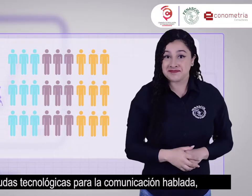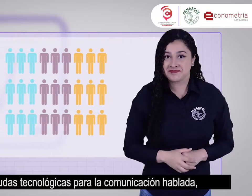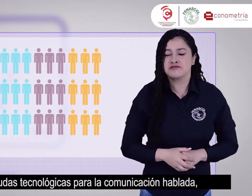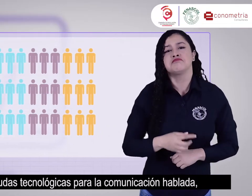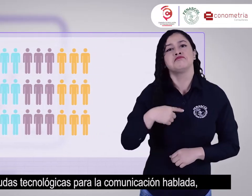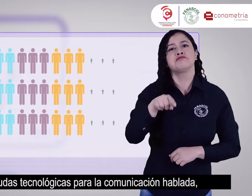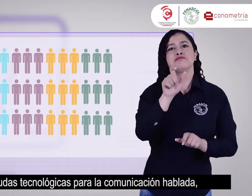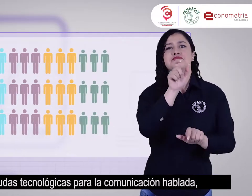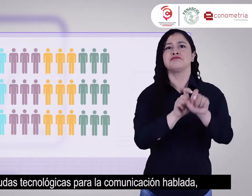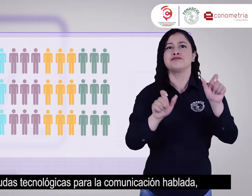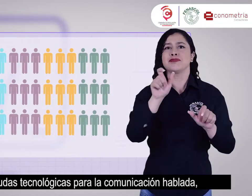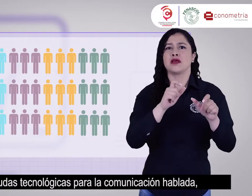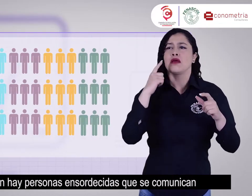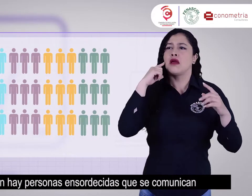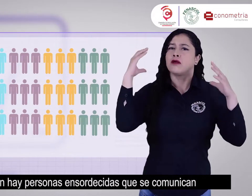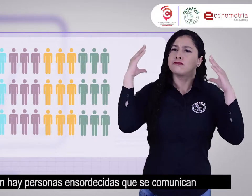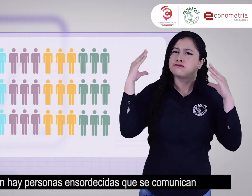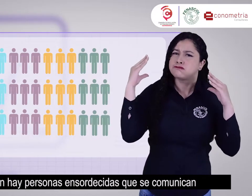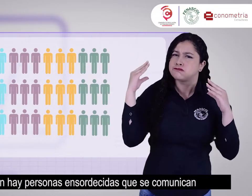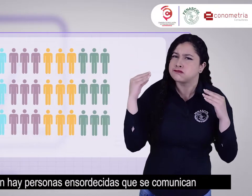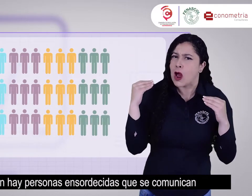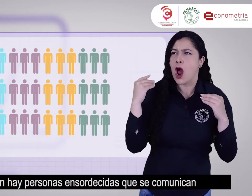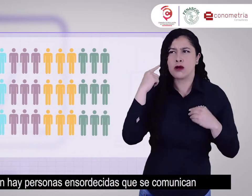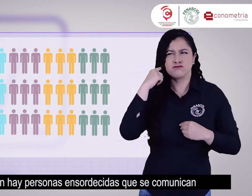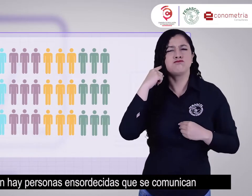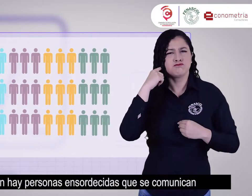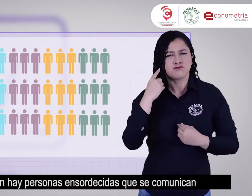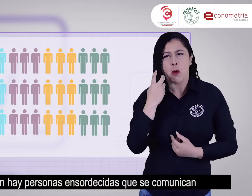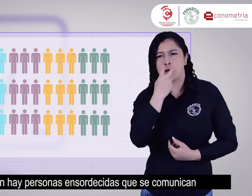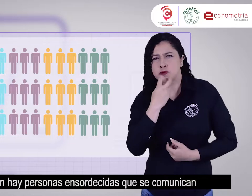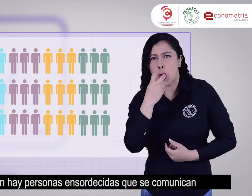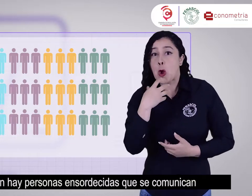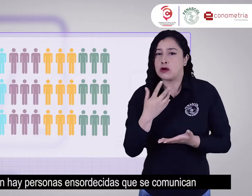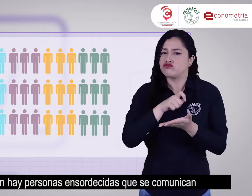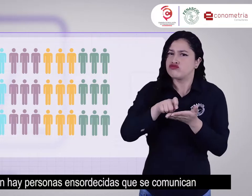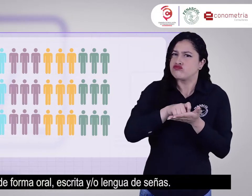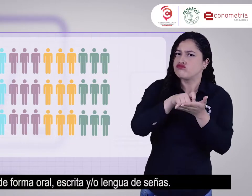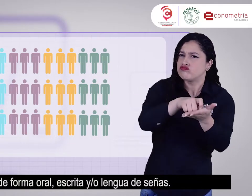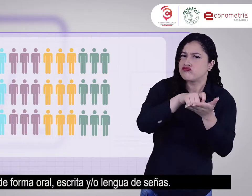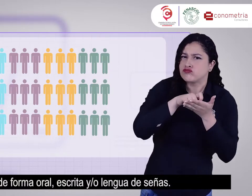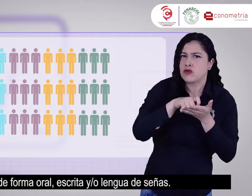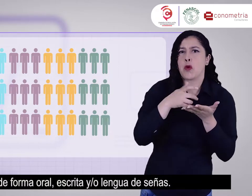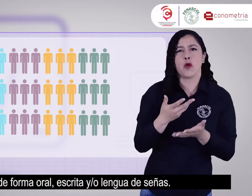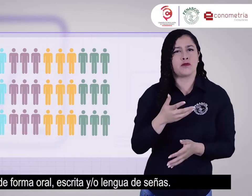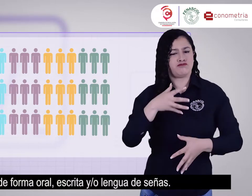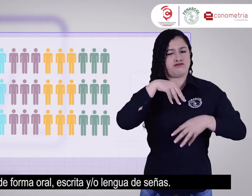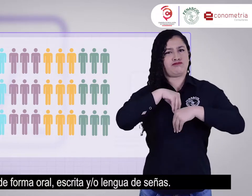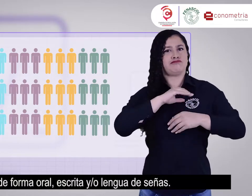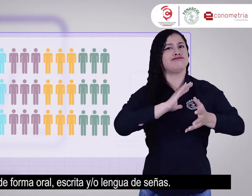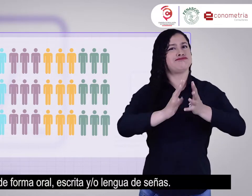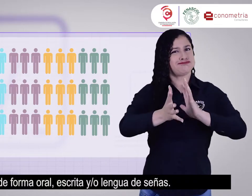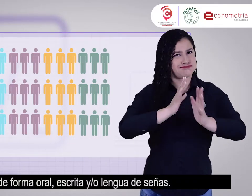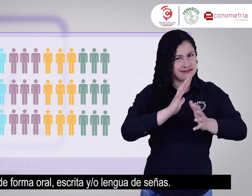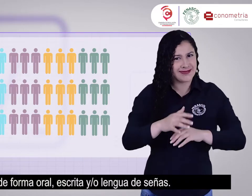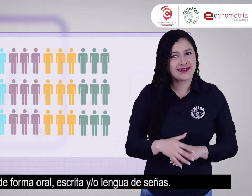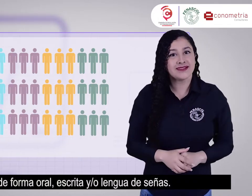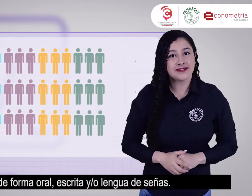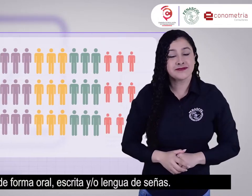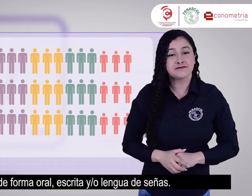comunicación hablada. También hay personas ensordecidas que se comunican de forma oral, escrita y o en